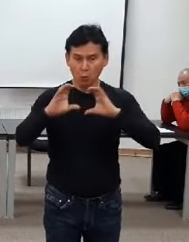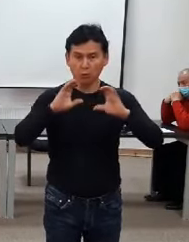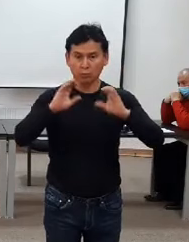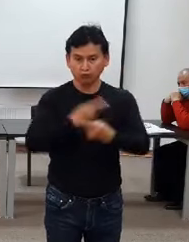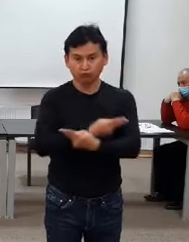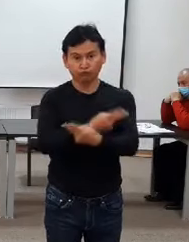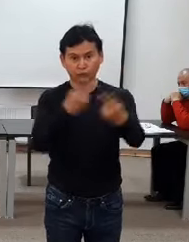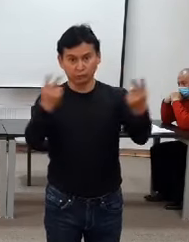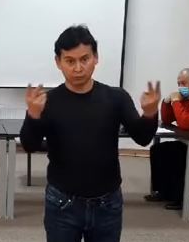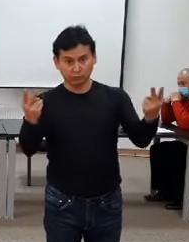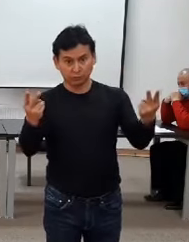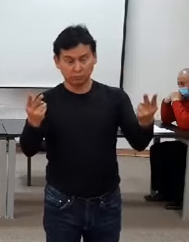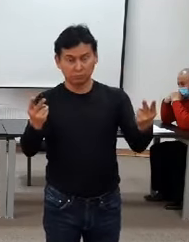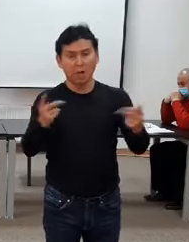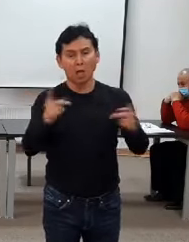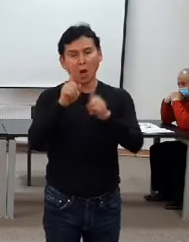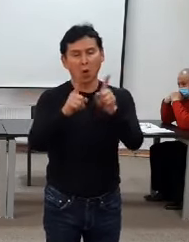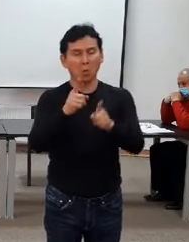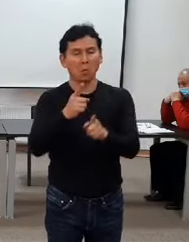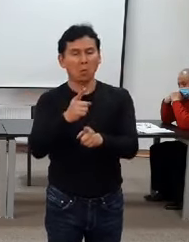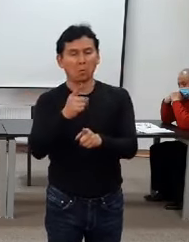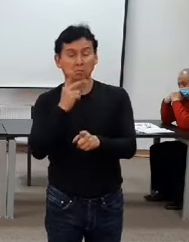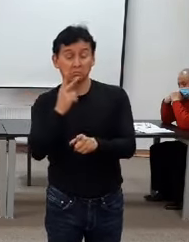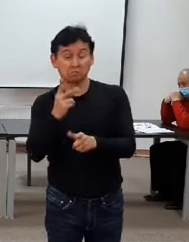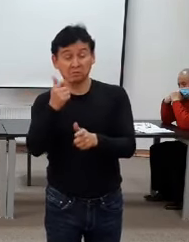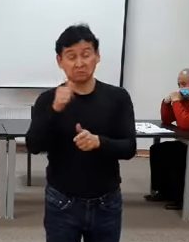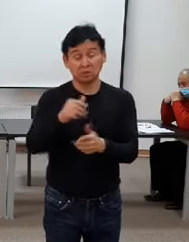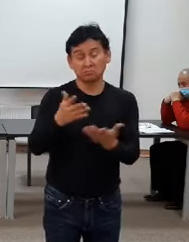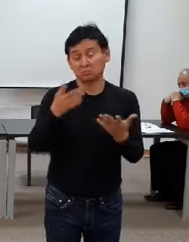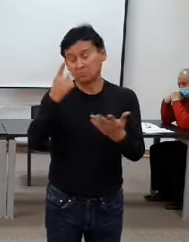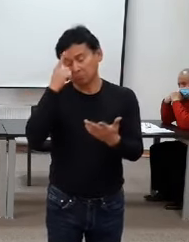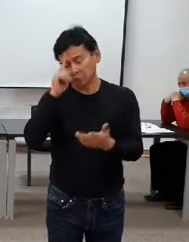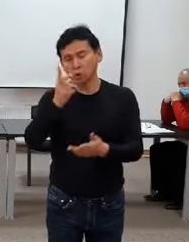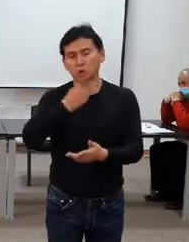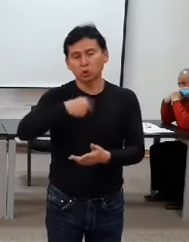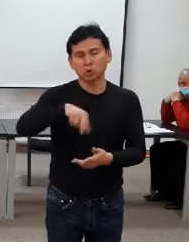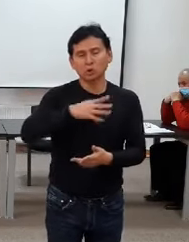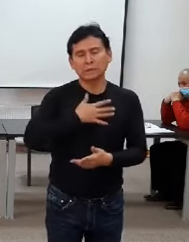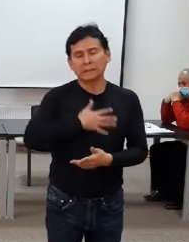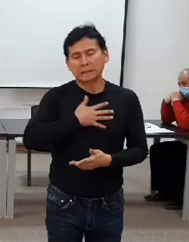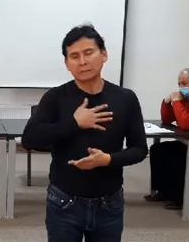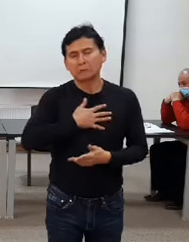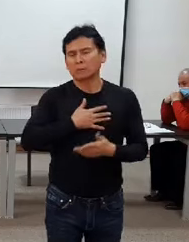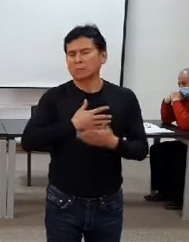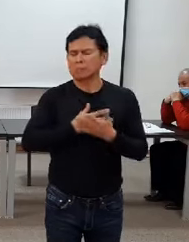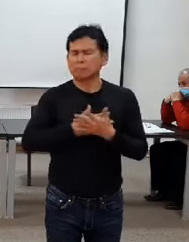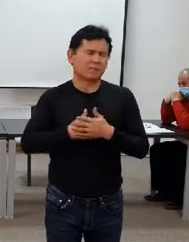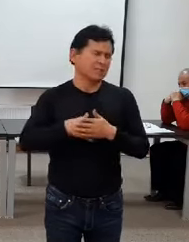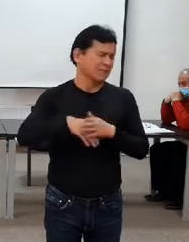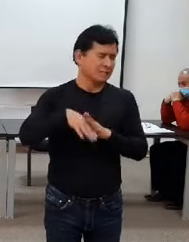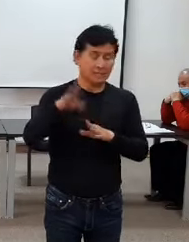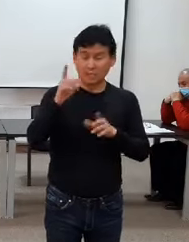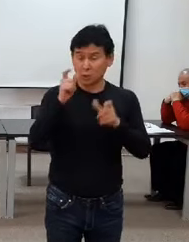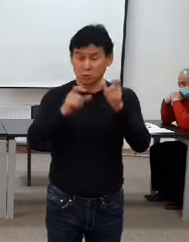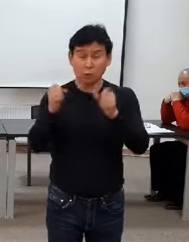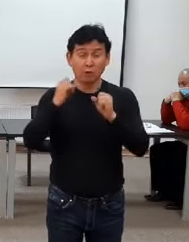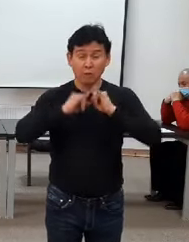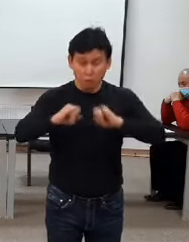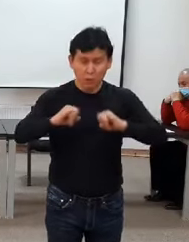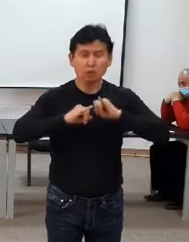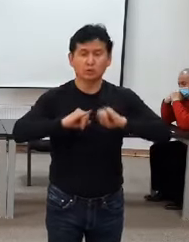ser mal vista, lo entendemos, pero nosotros lo que queremos es que la mayor cantidad de la población maneje la mayor cantidad de